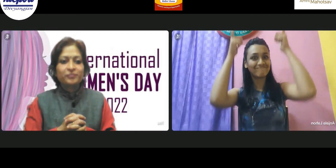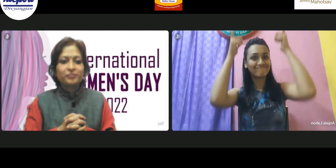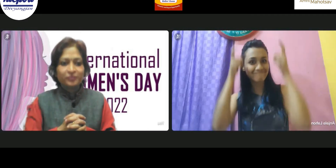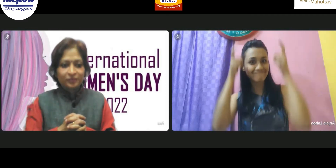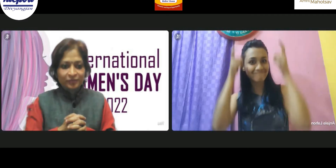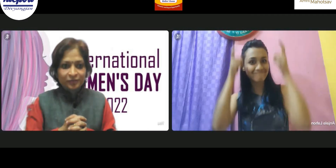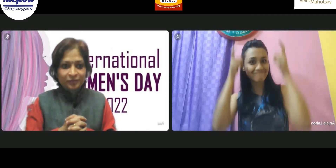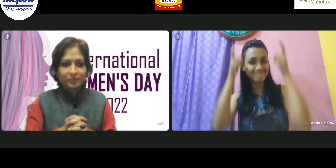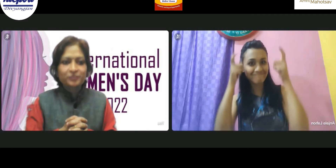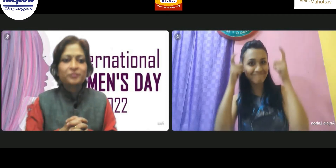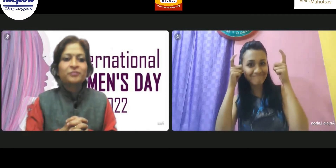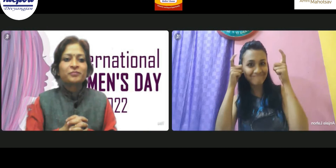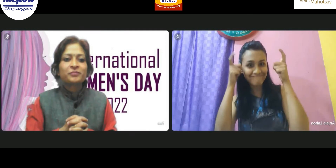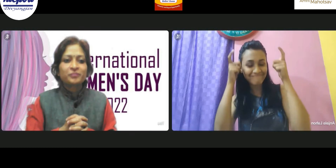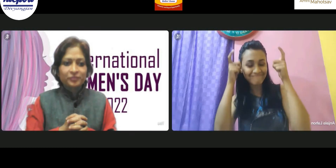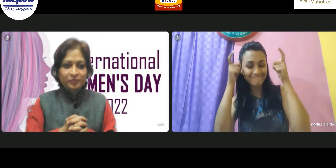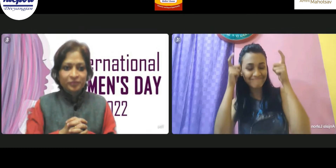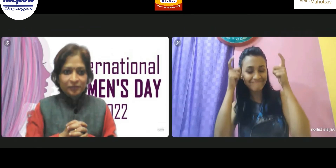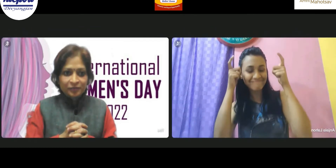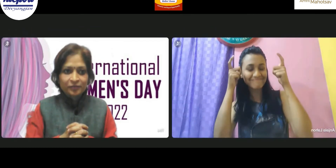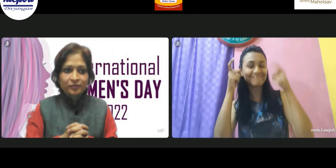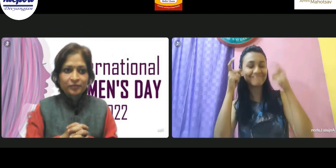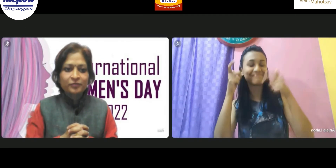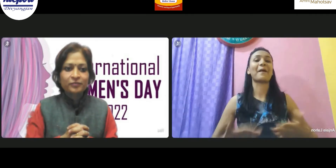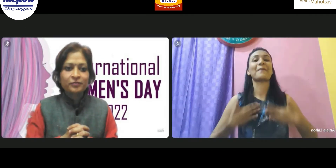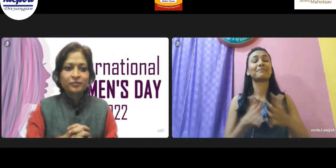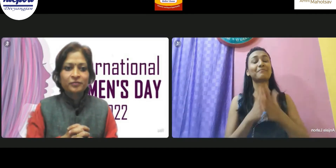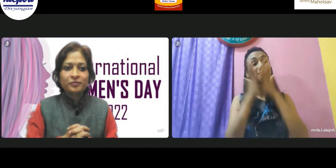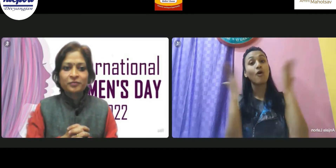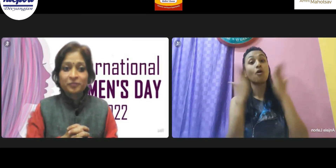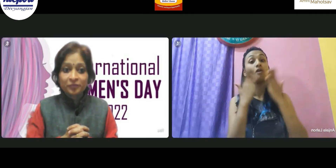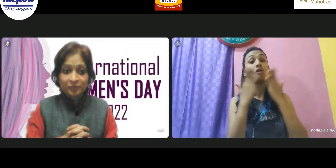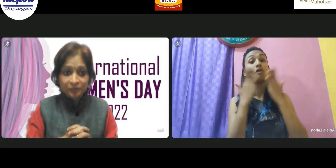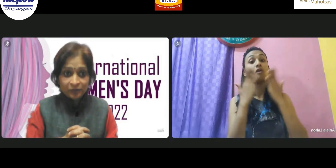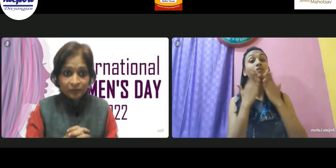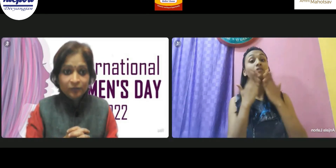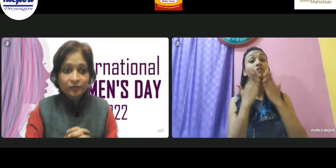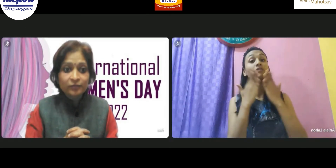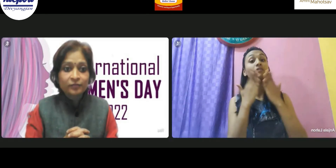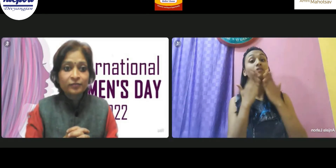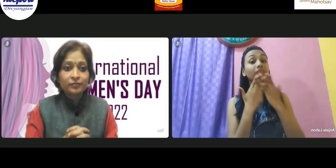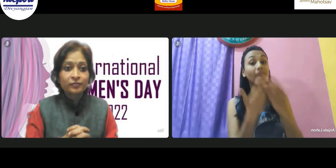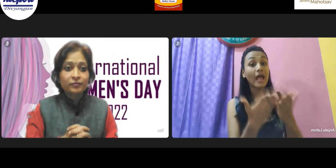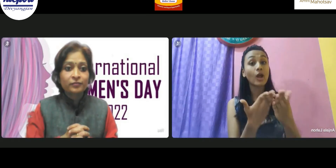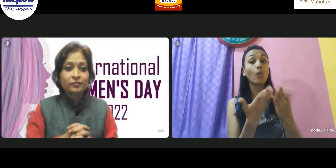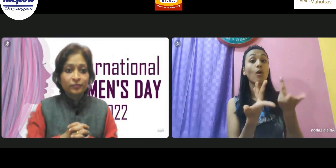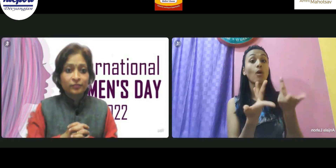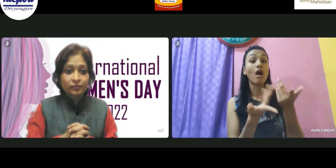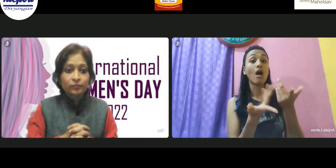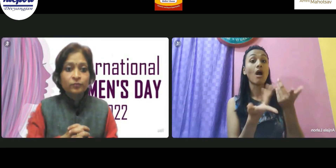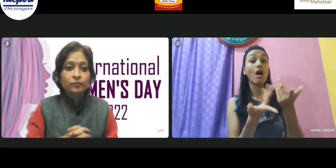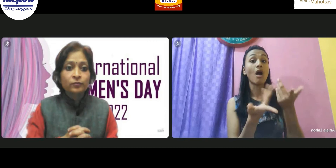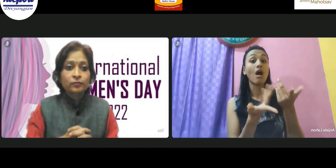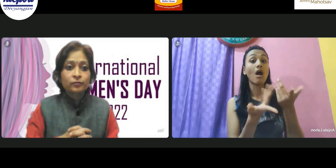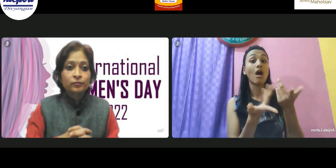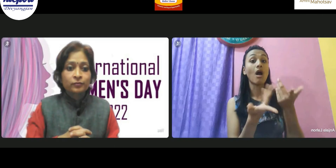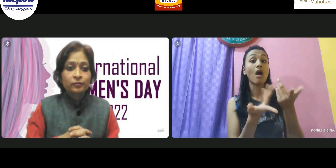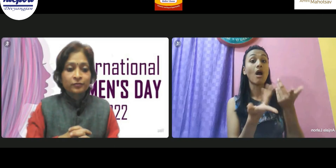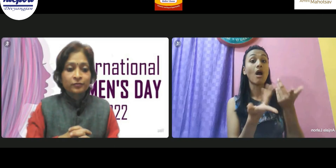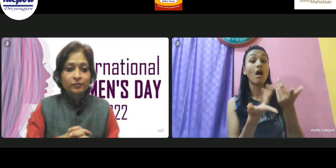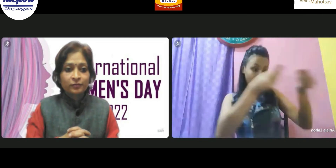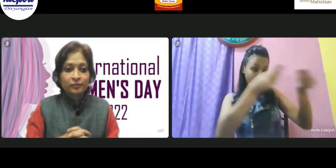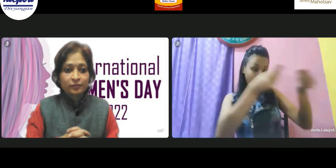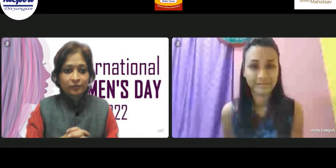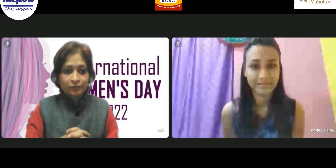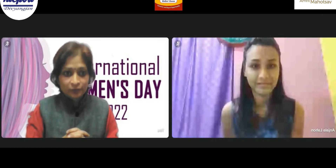वो सैशे पहनाया गया। और इतनी अच्छी फीलिंग थी, मुझे बहुत अच्छा लगा। तो इसके